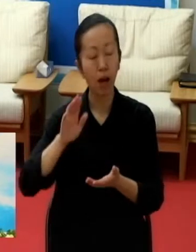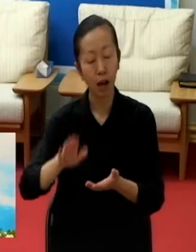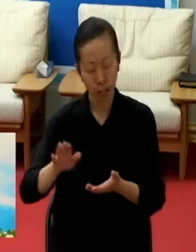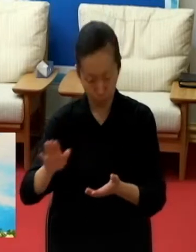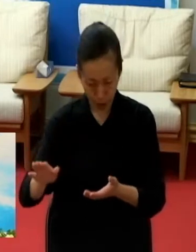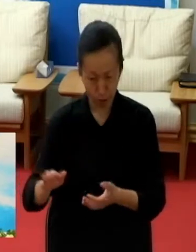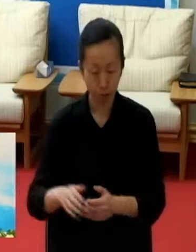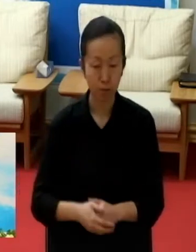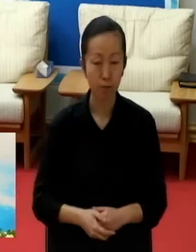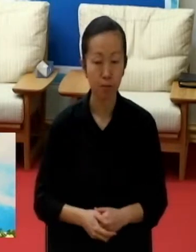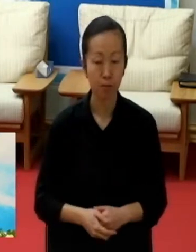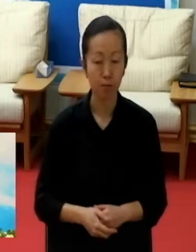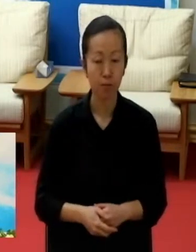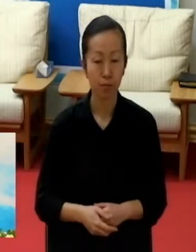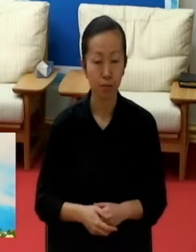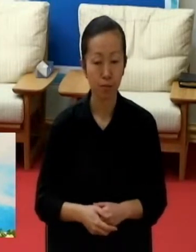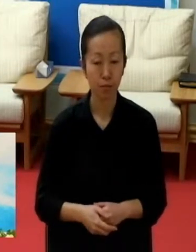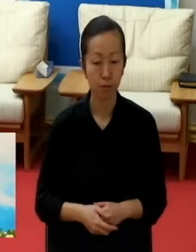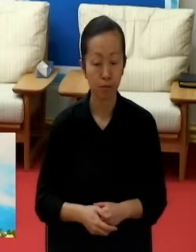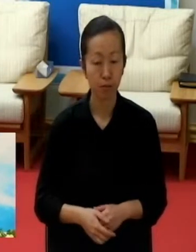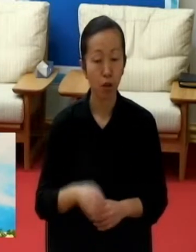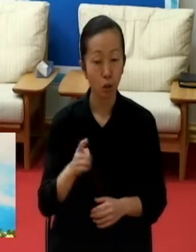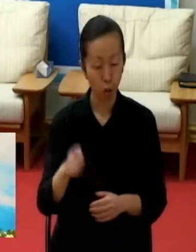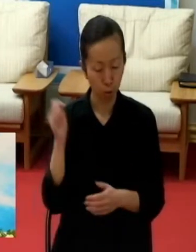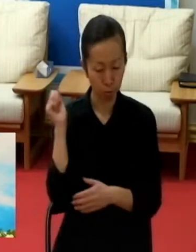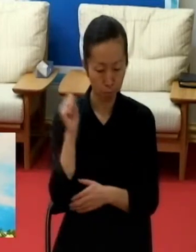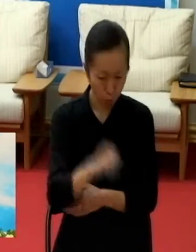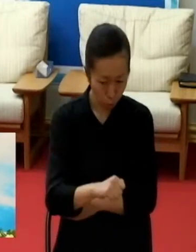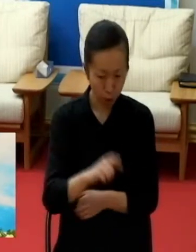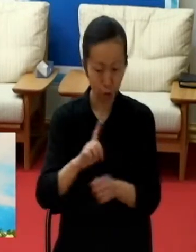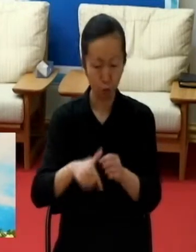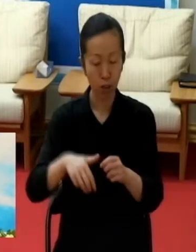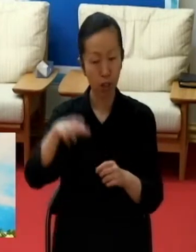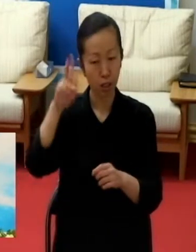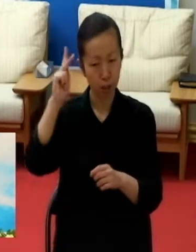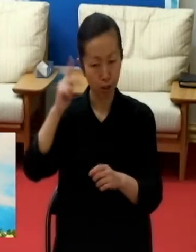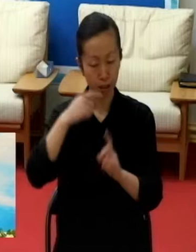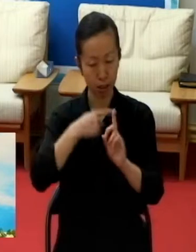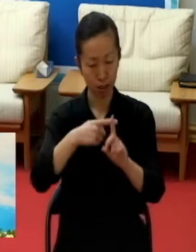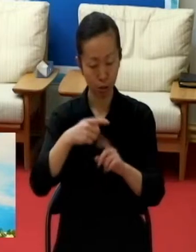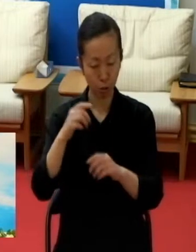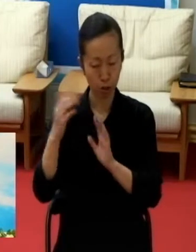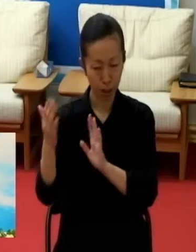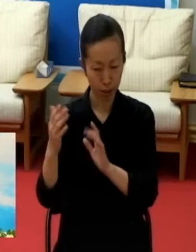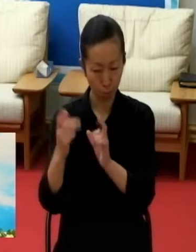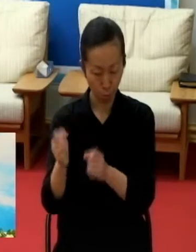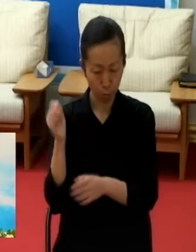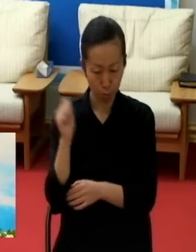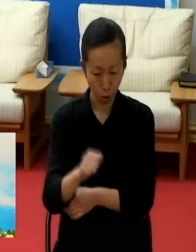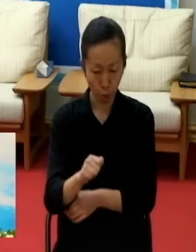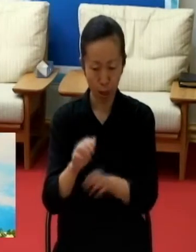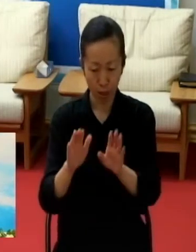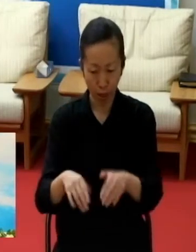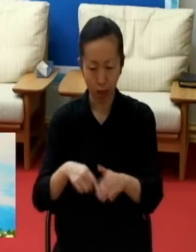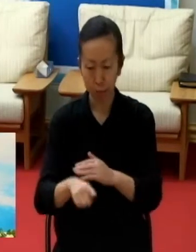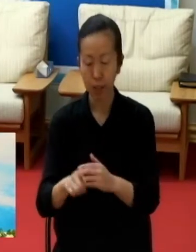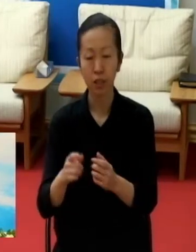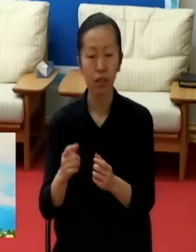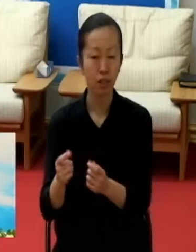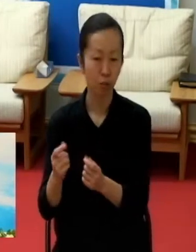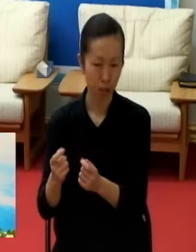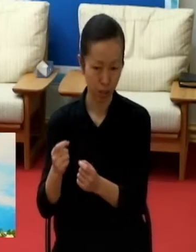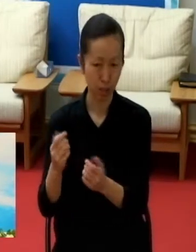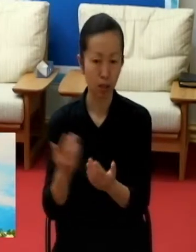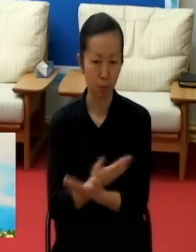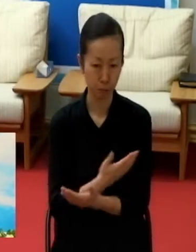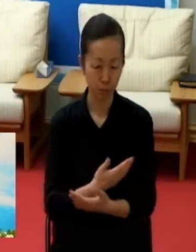바로 하나님을 인정하는 것이요 그리스도를 인정하는 것입니다. それを認めることが神様とキリストを認めることです 매일 닥치는